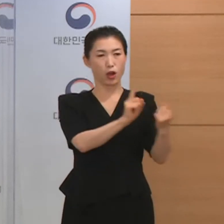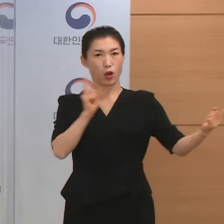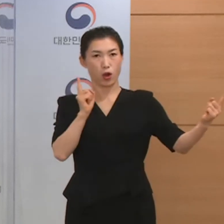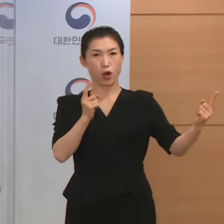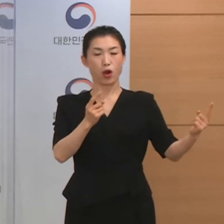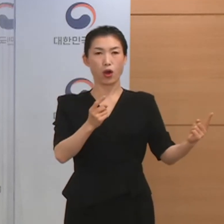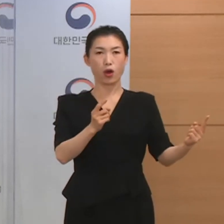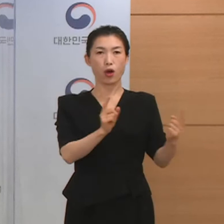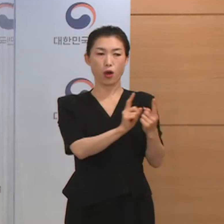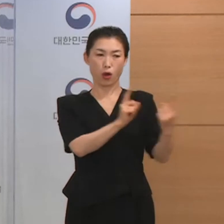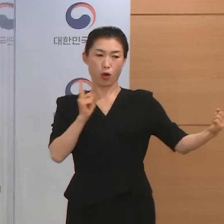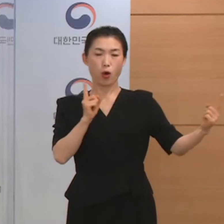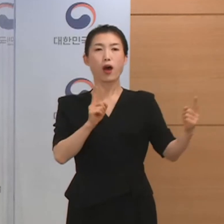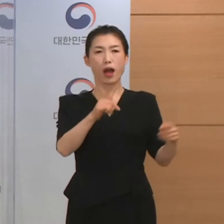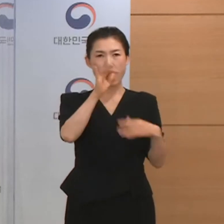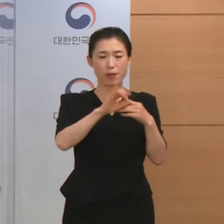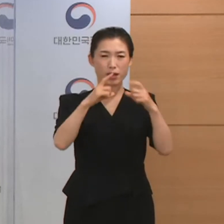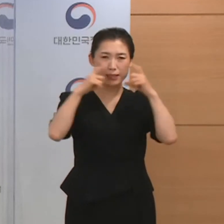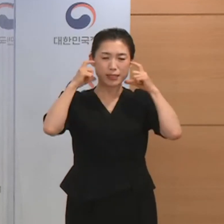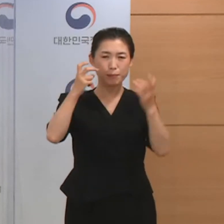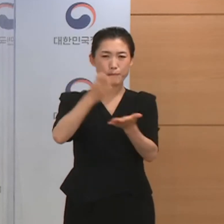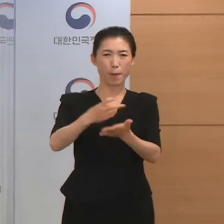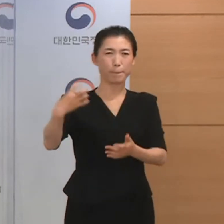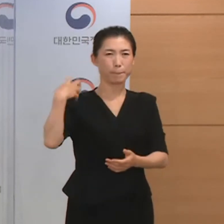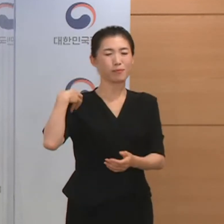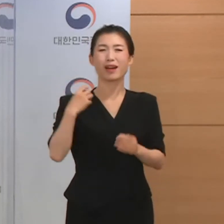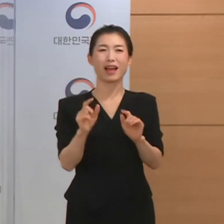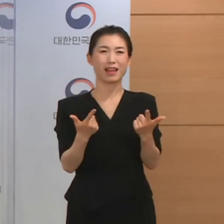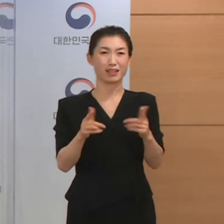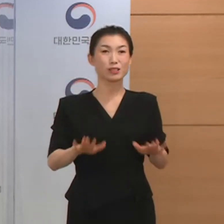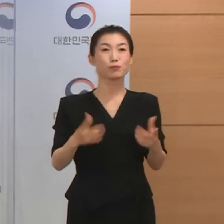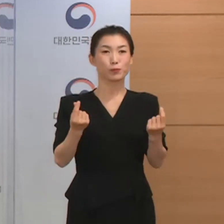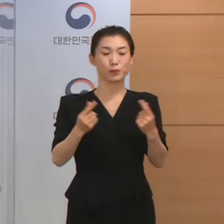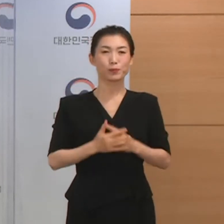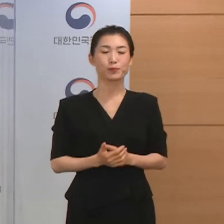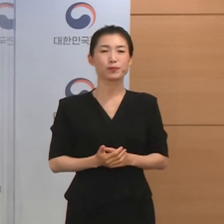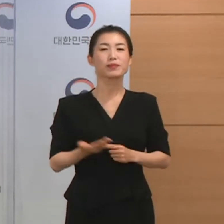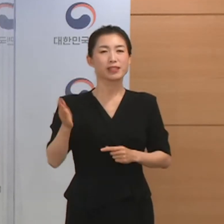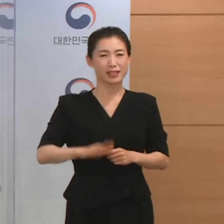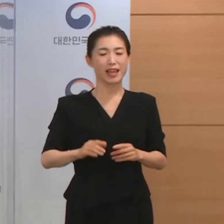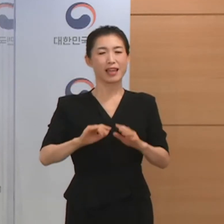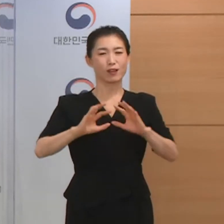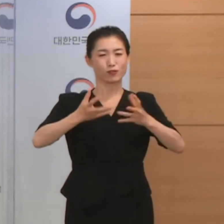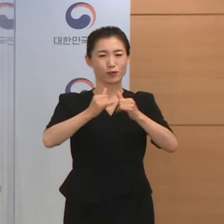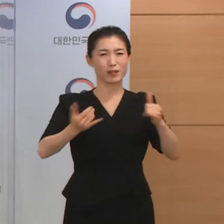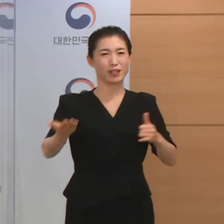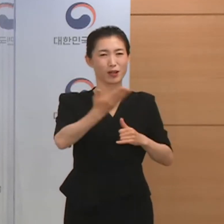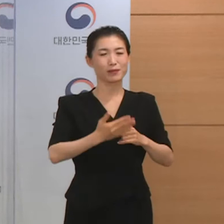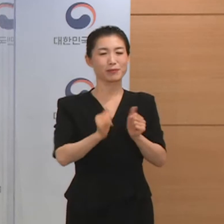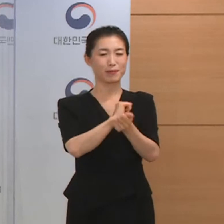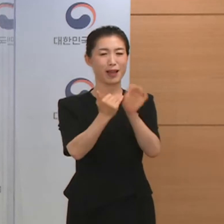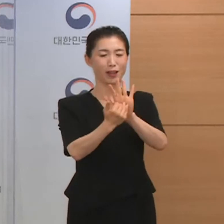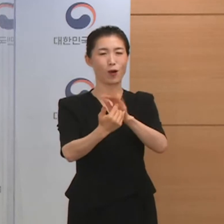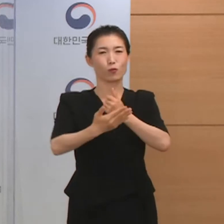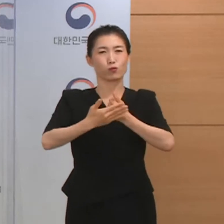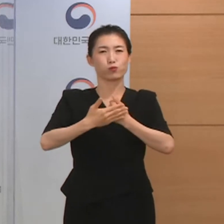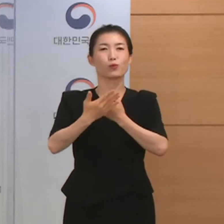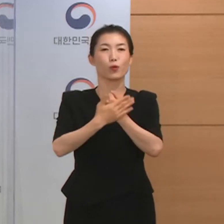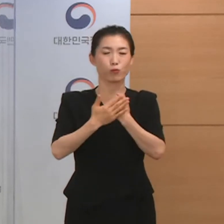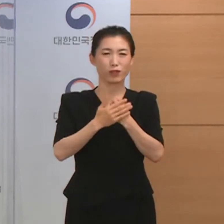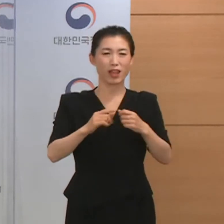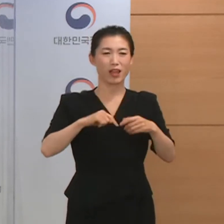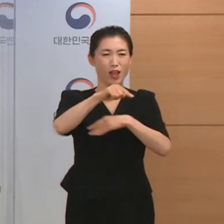마스크는 의무화되어 있지는 않았습니다. 하지만 많은 분들이 방역 조치에 협조해 주시면서 마스크를